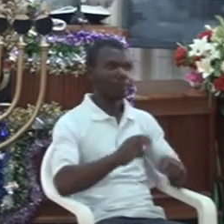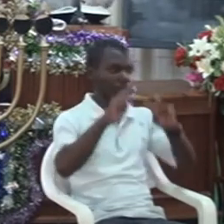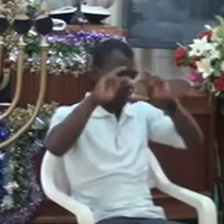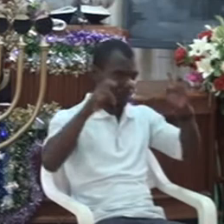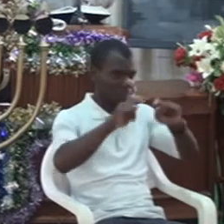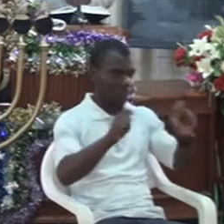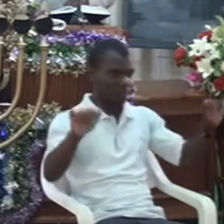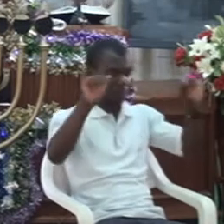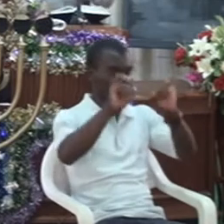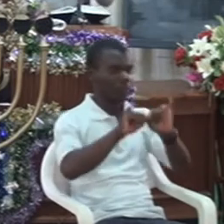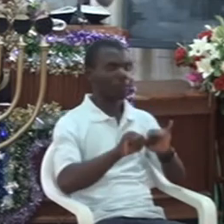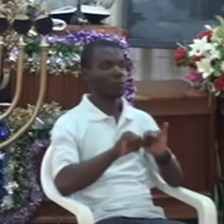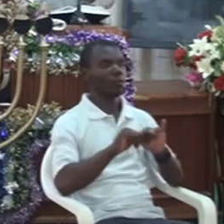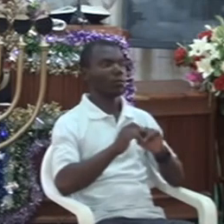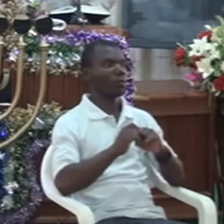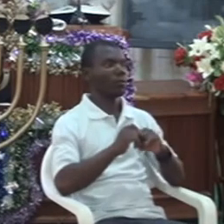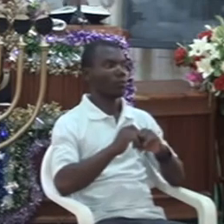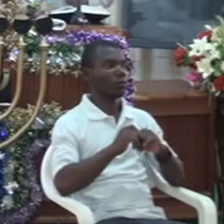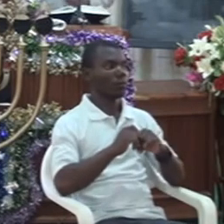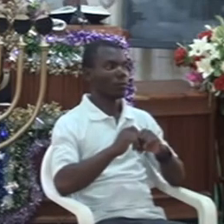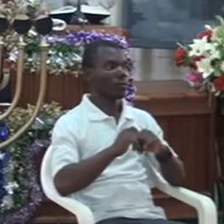c'est un sujet très important.